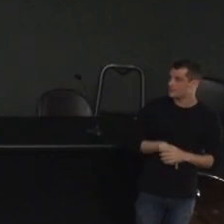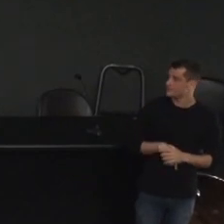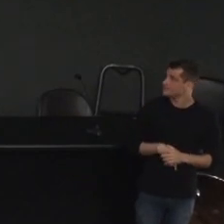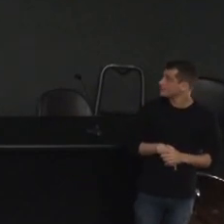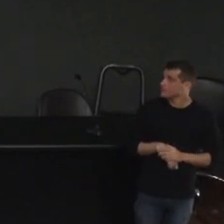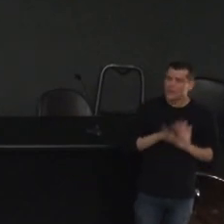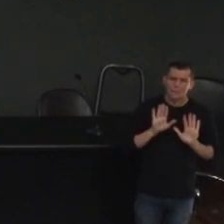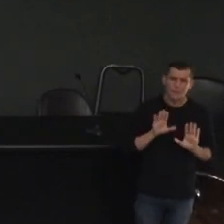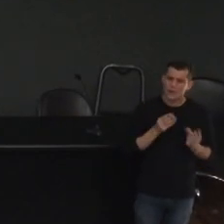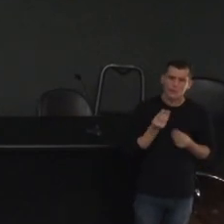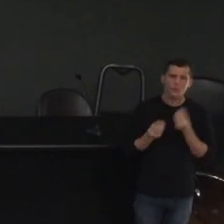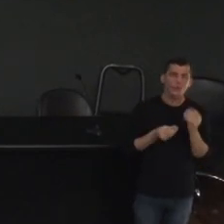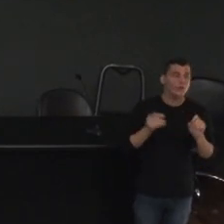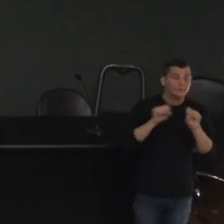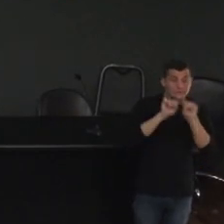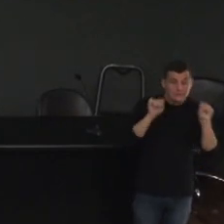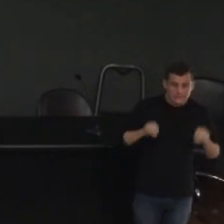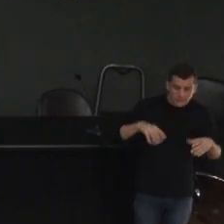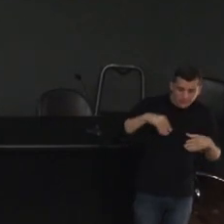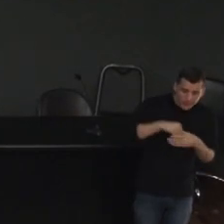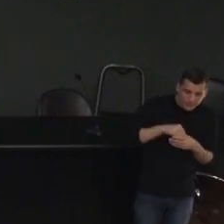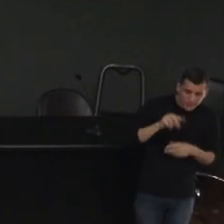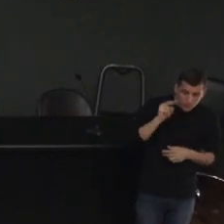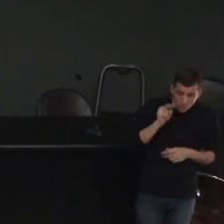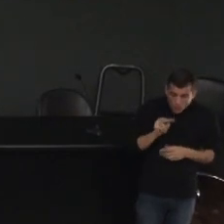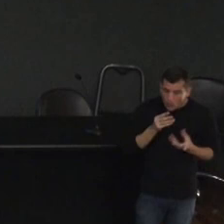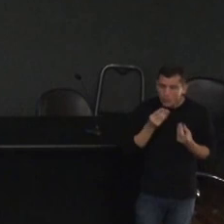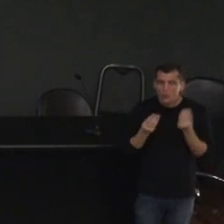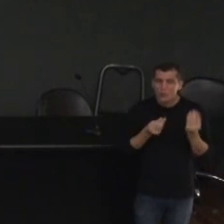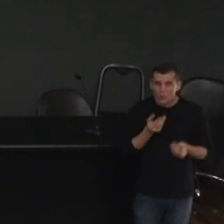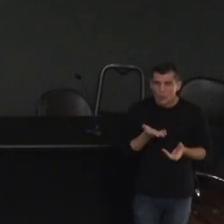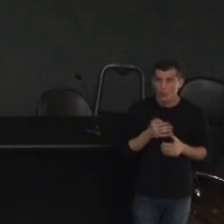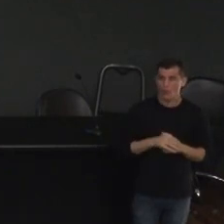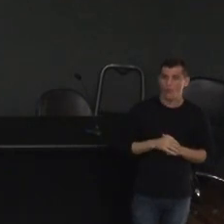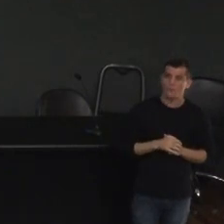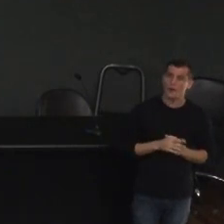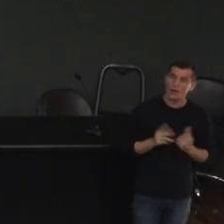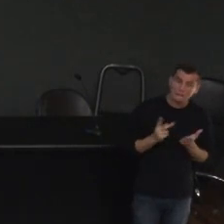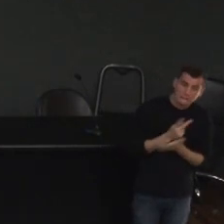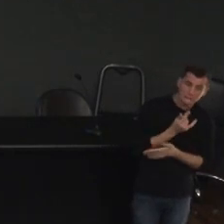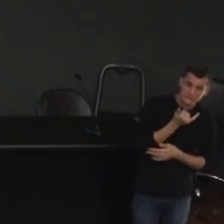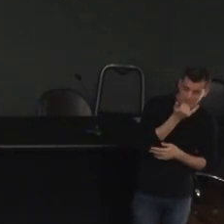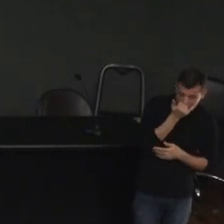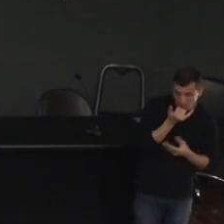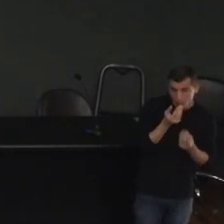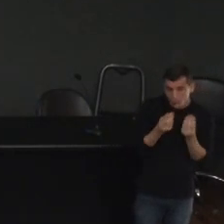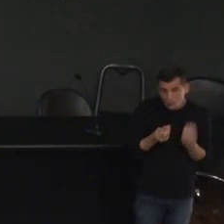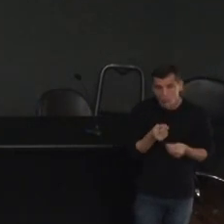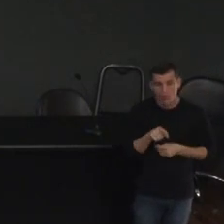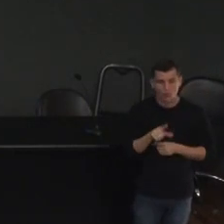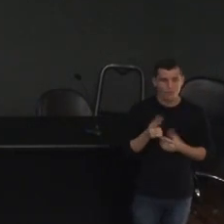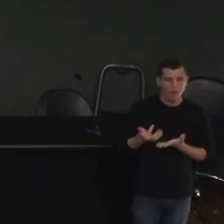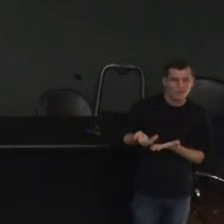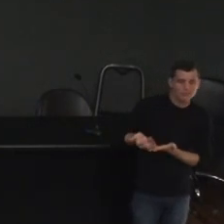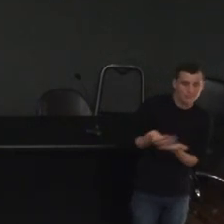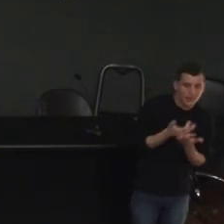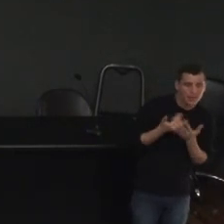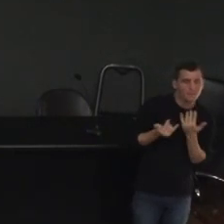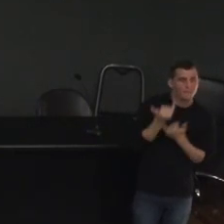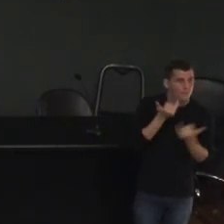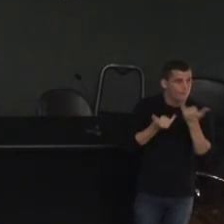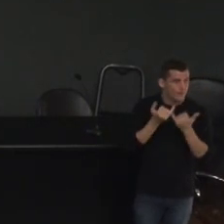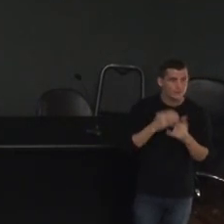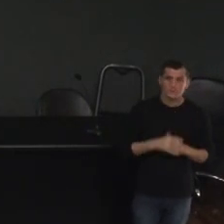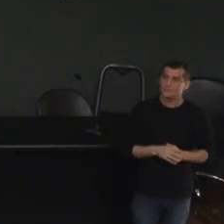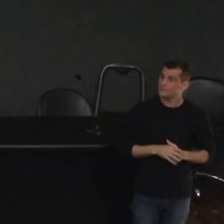né aconteceu em ciência de segurança como é que eu vou tratar isso dentro do meu sistema de proteção de dados aqui bom tem duas